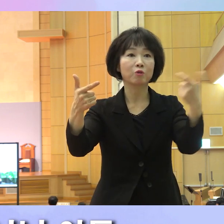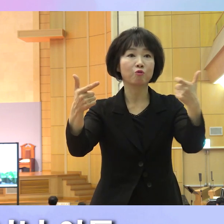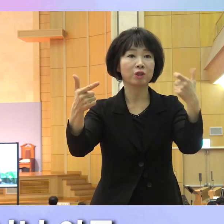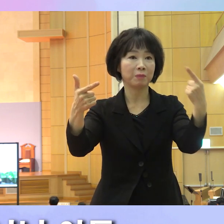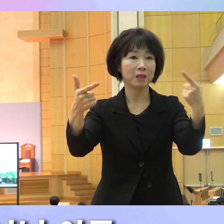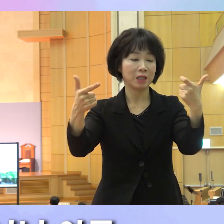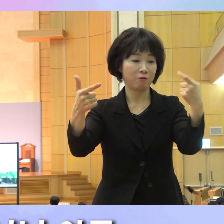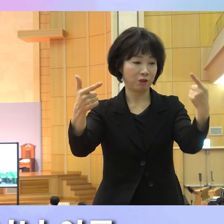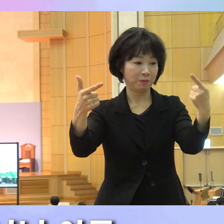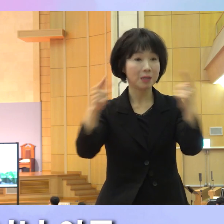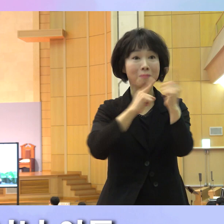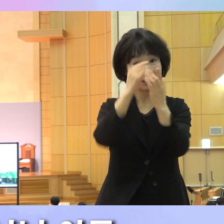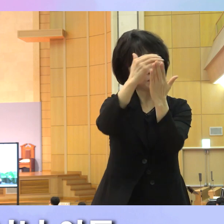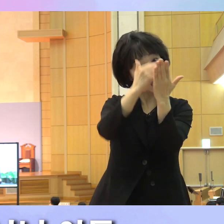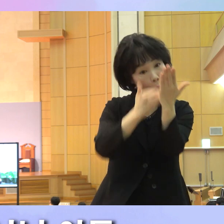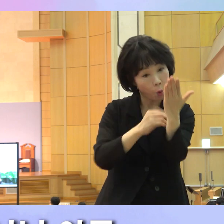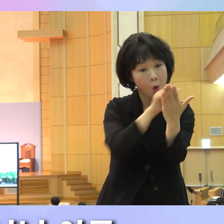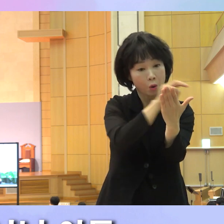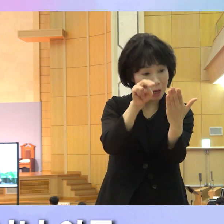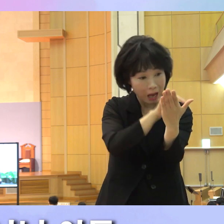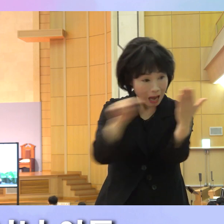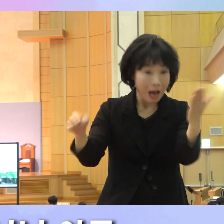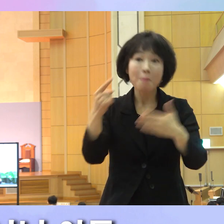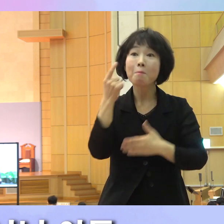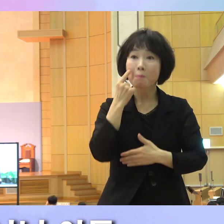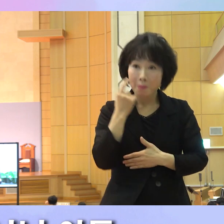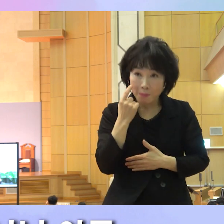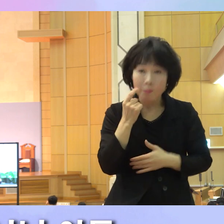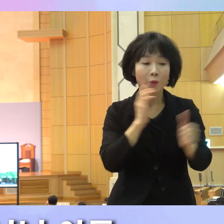마태복음 26장